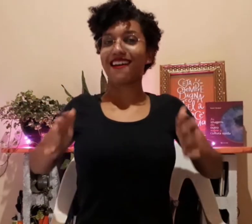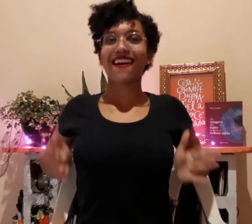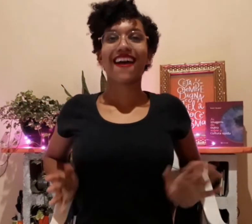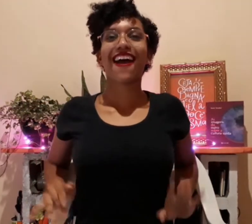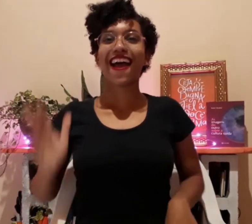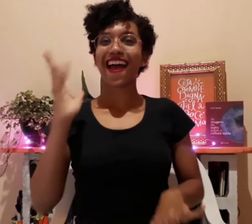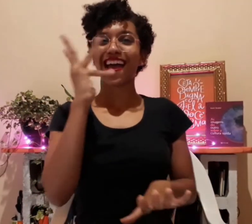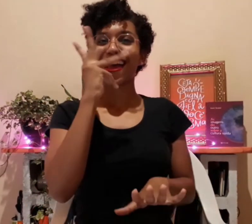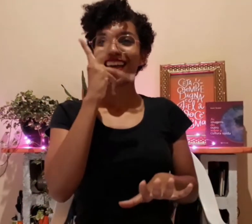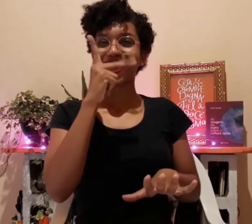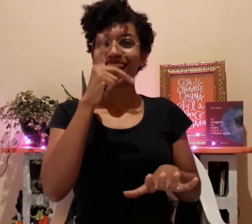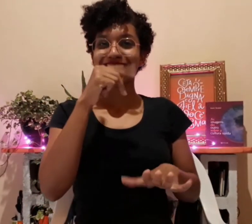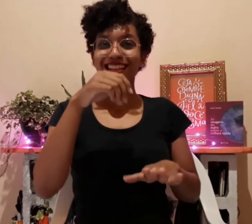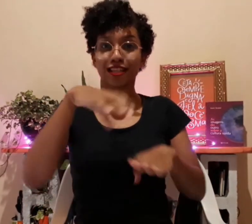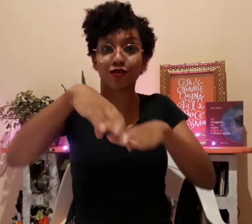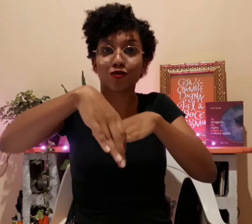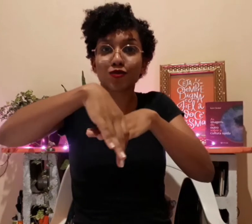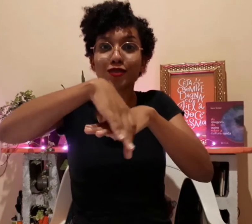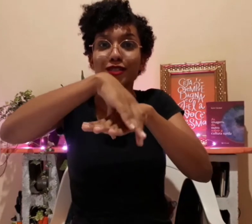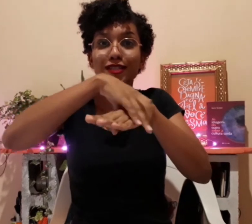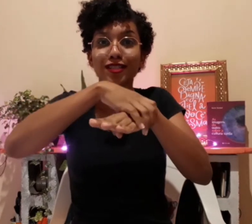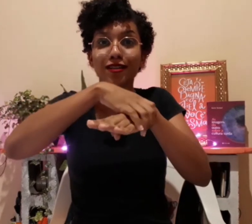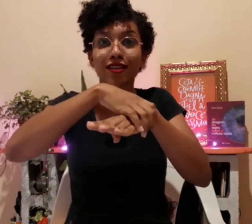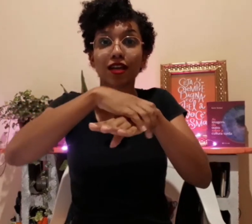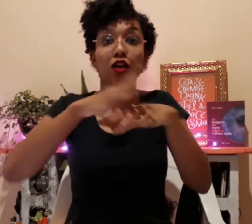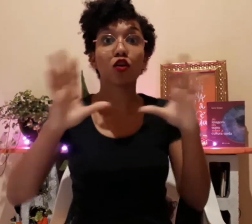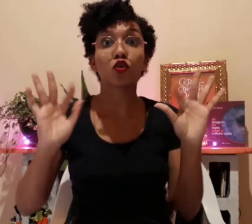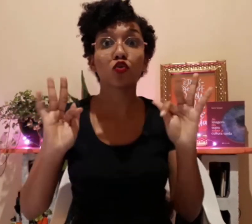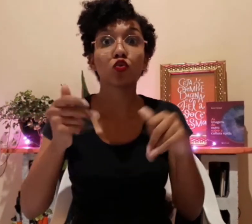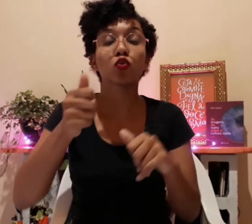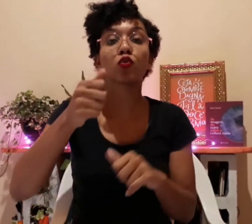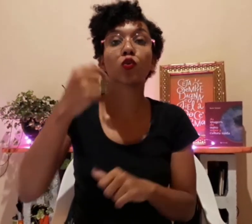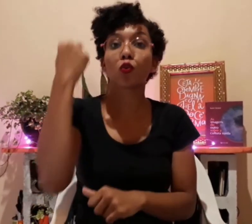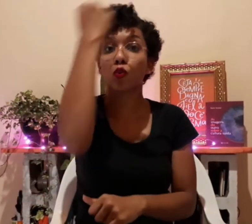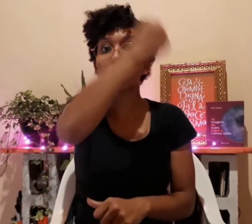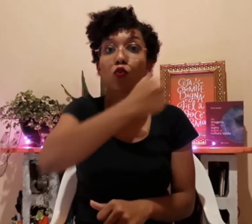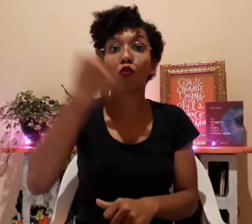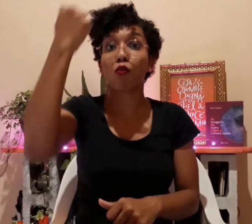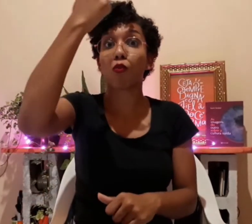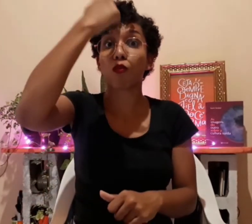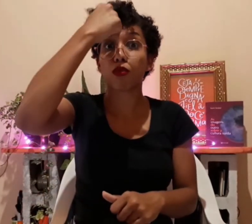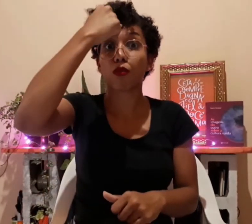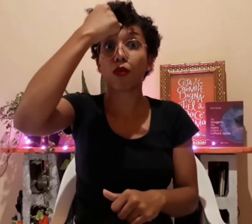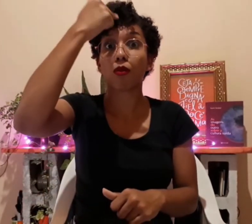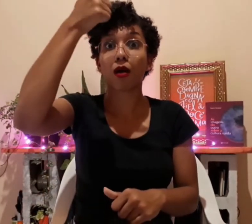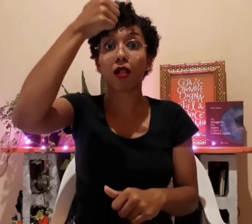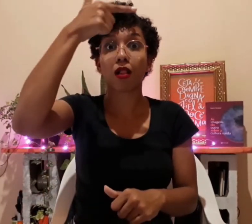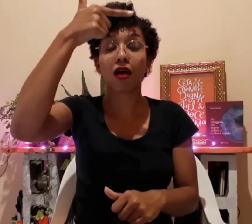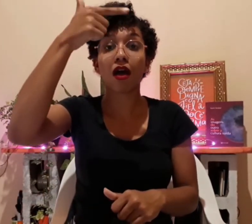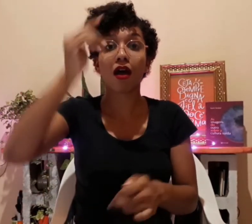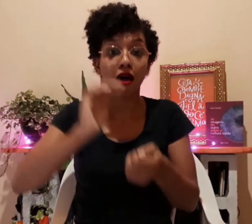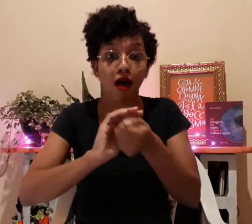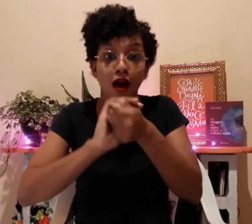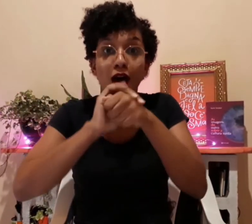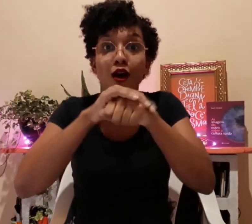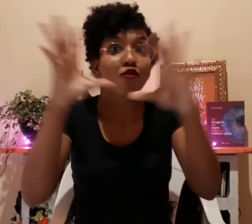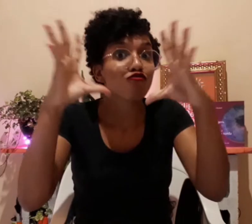ficar toda enfeitada com um sapatinho de cristal vai se acabar quando der meia-noite. Então ela precisa fugir